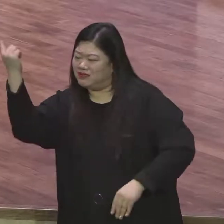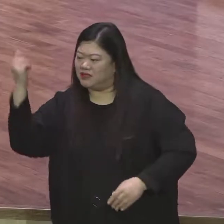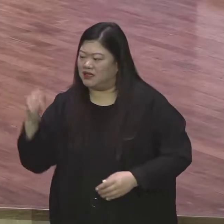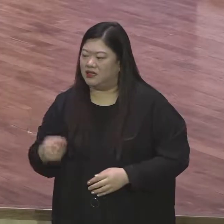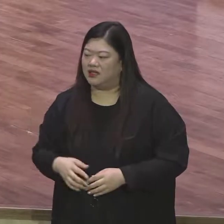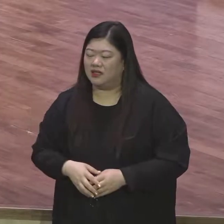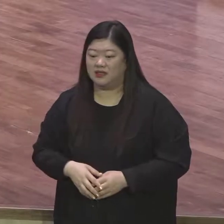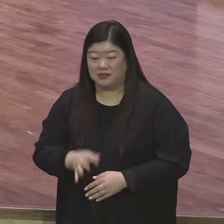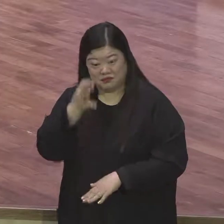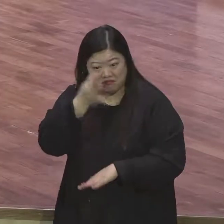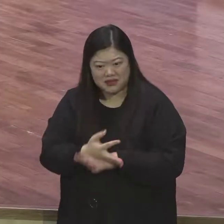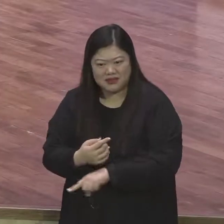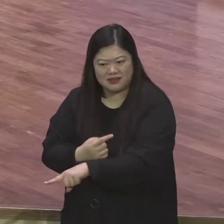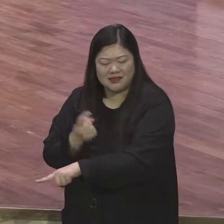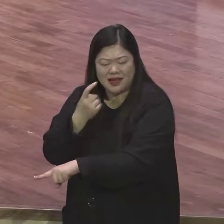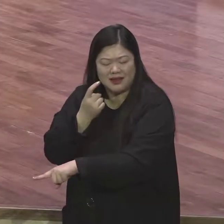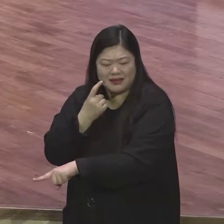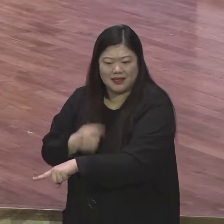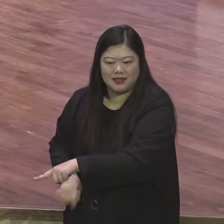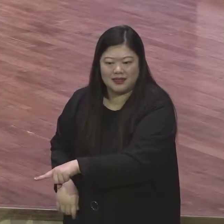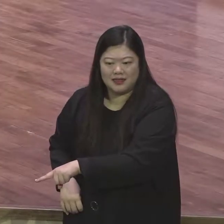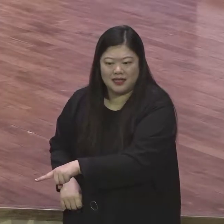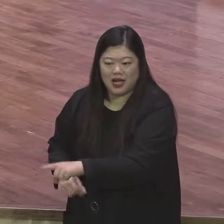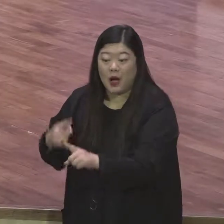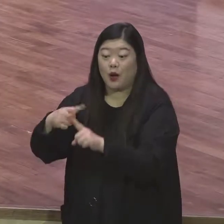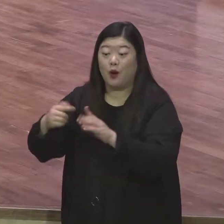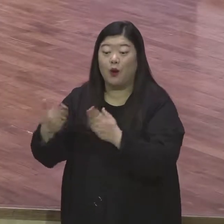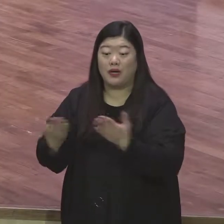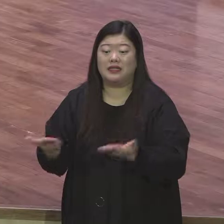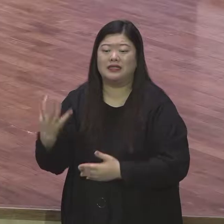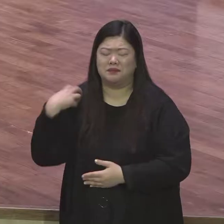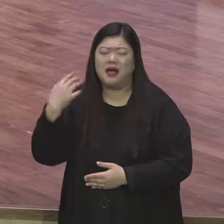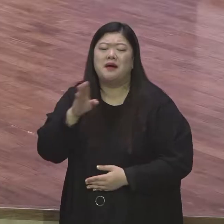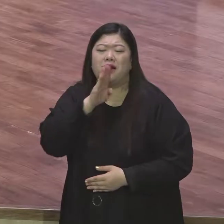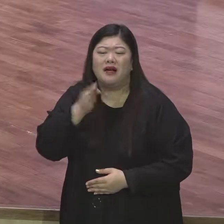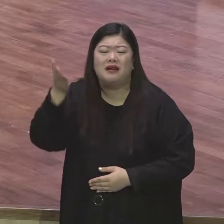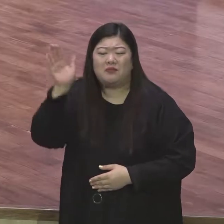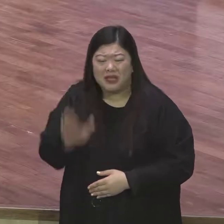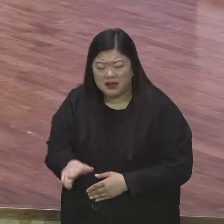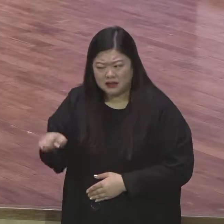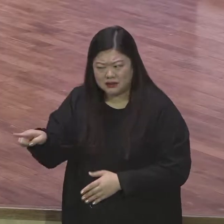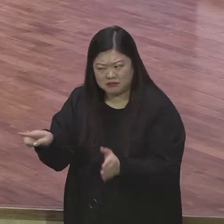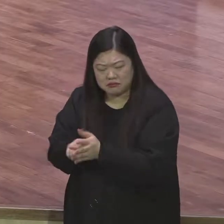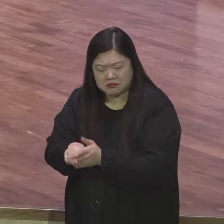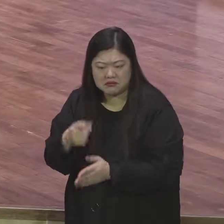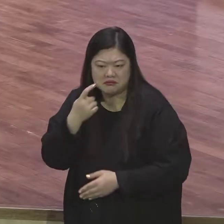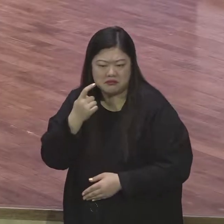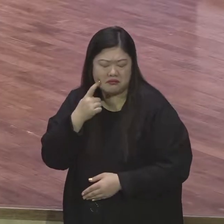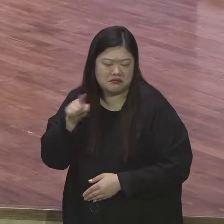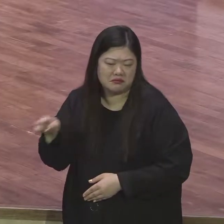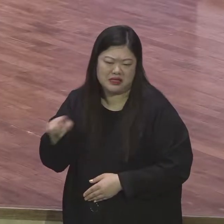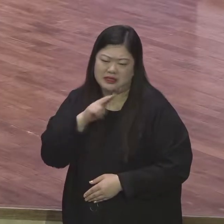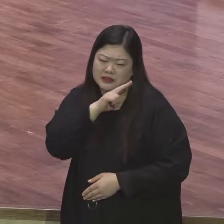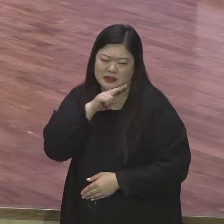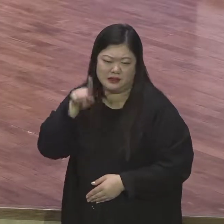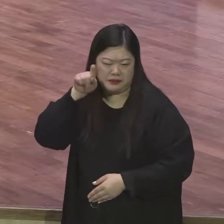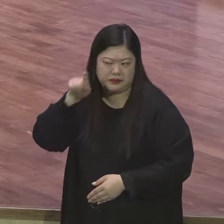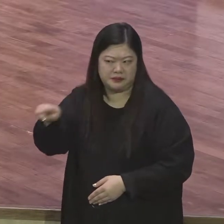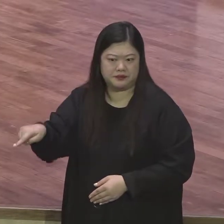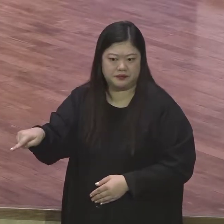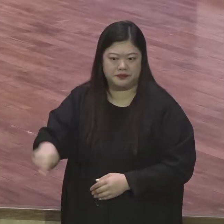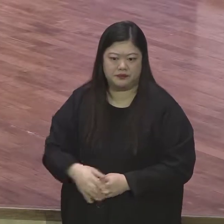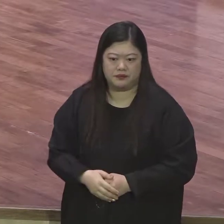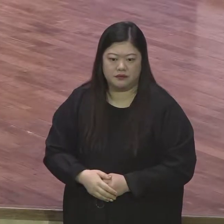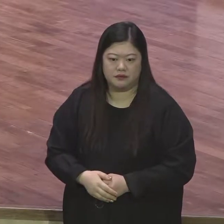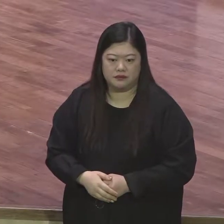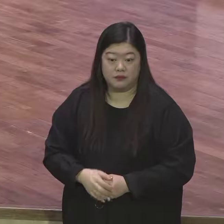그건 가짜예요. 자기 의를 위해서 하는 거예요. 이 사람하고 아이고 저분하고는 대화가 안 돼. 소통이